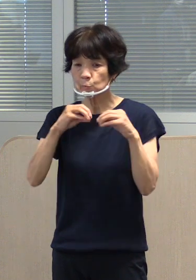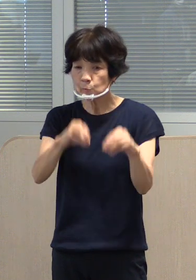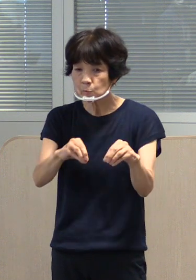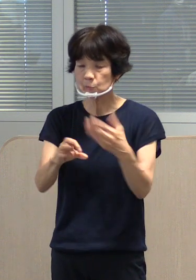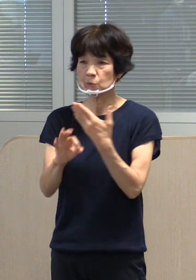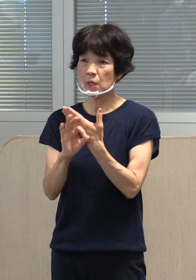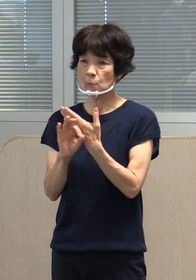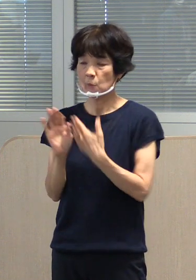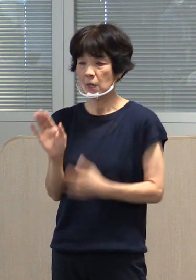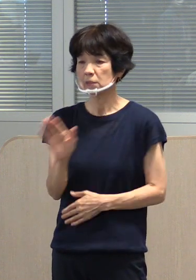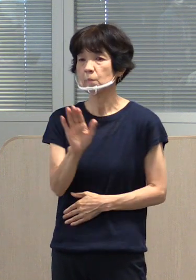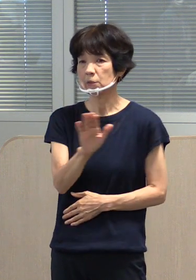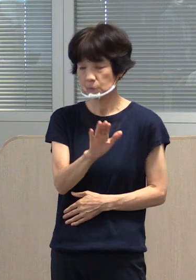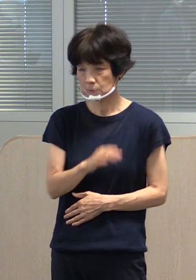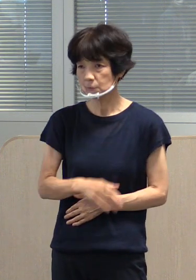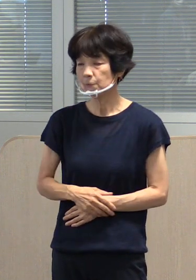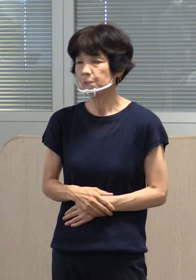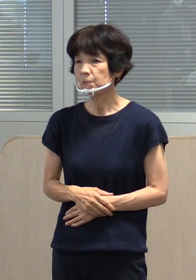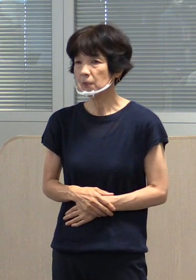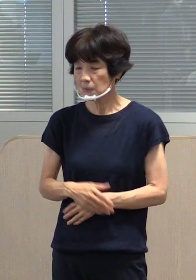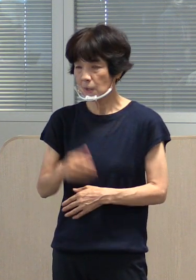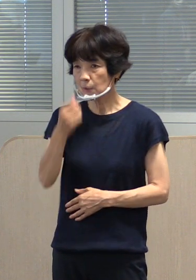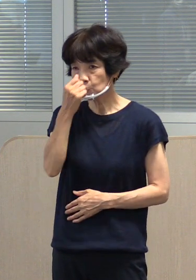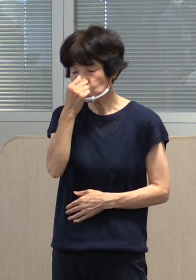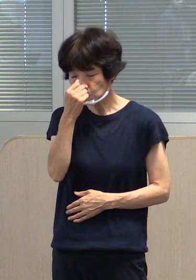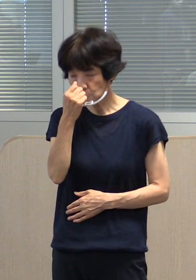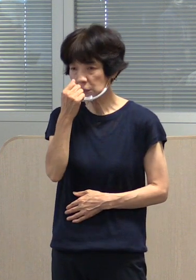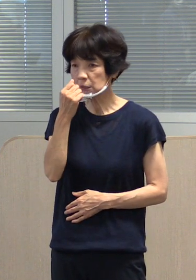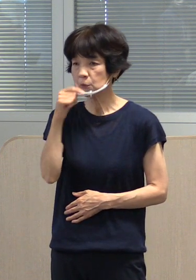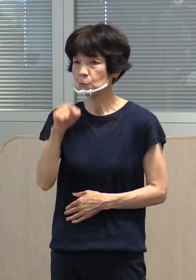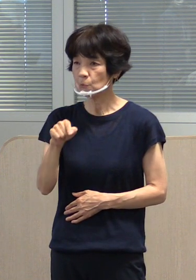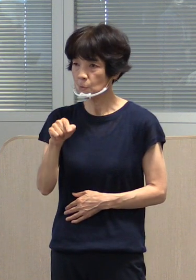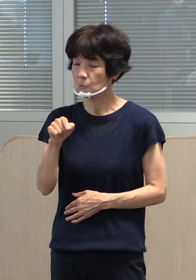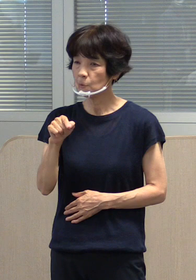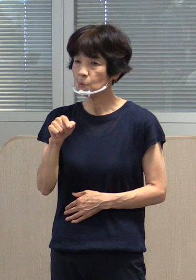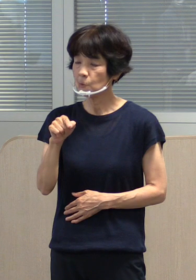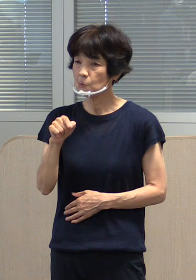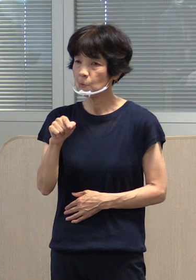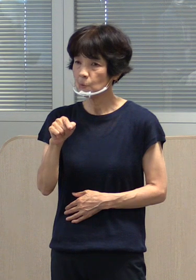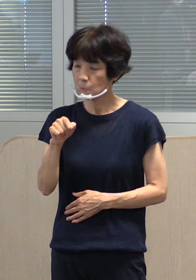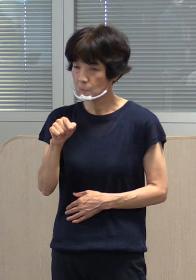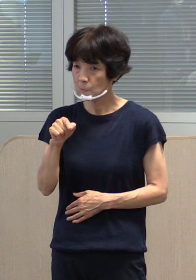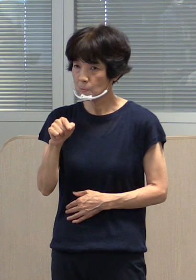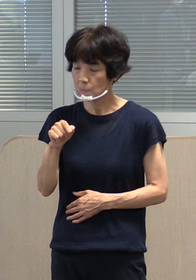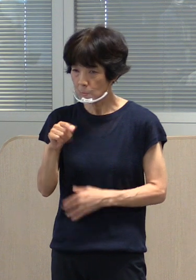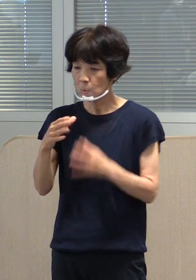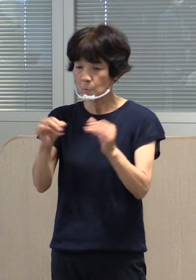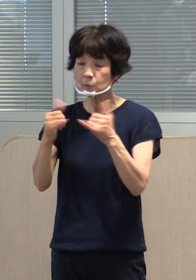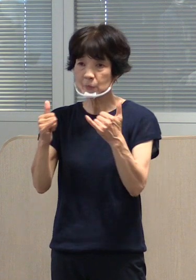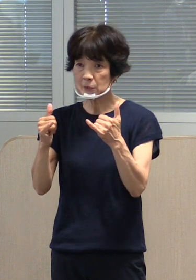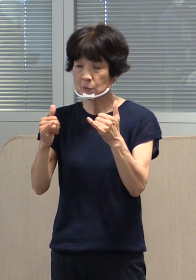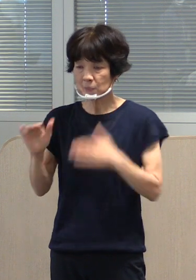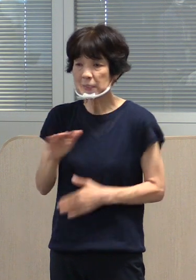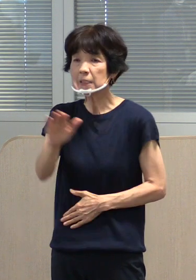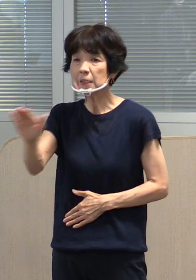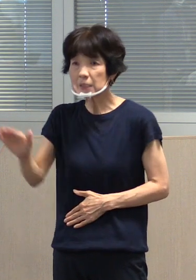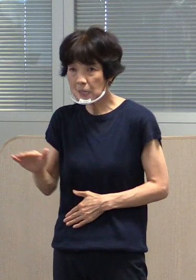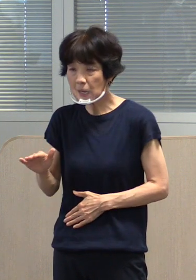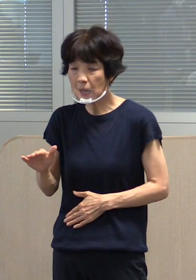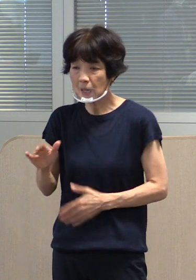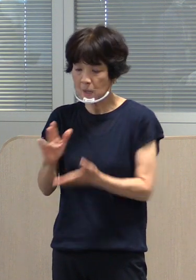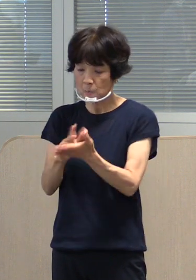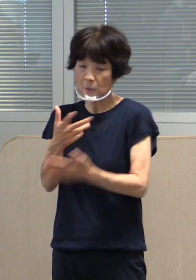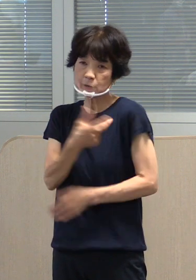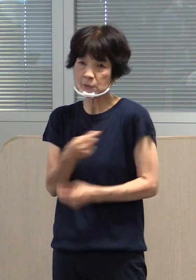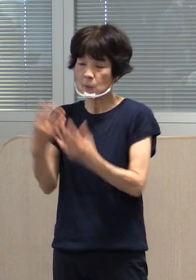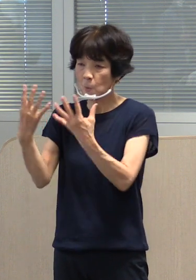も見受けられますので、十分にこの、国民の大半がワクチン接種を終わるまで